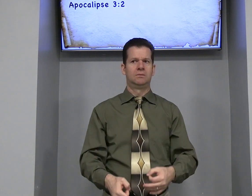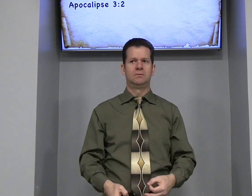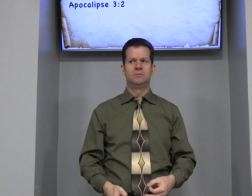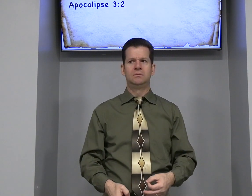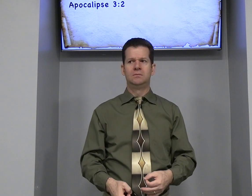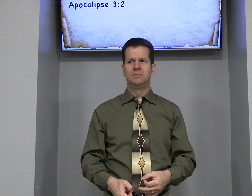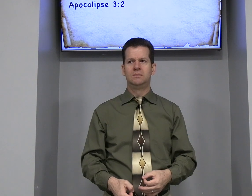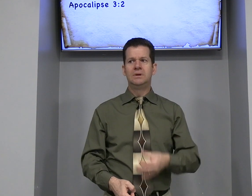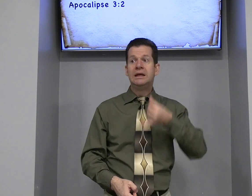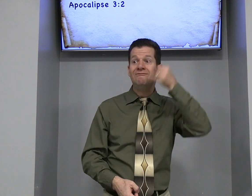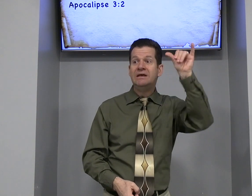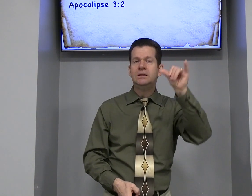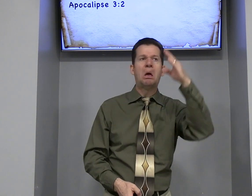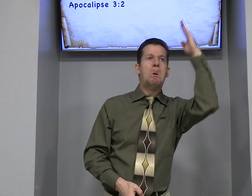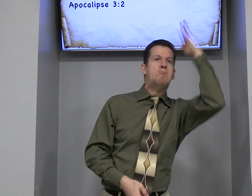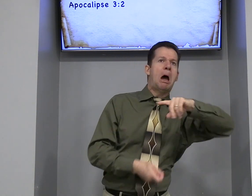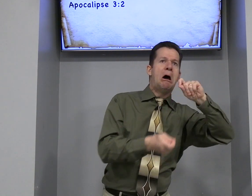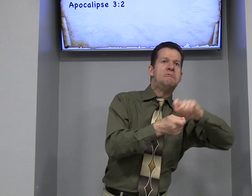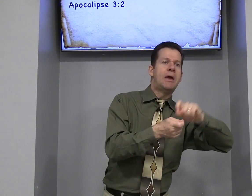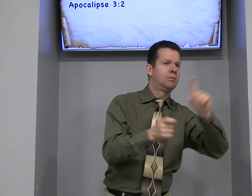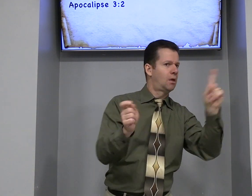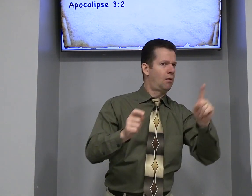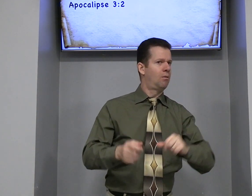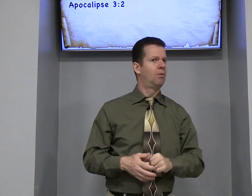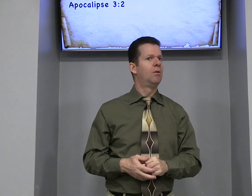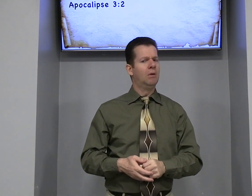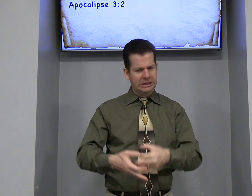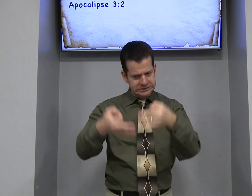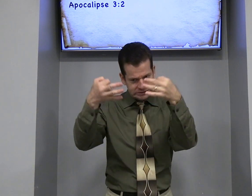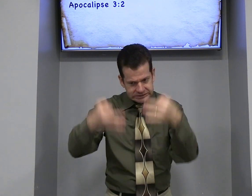Precisa trabalhar certinho e evitar mal feito.